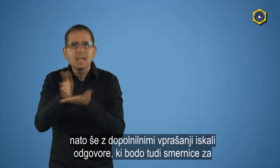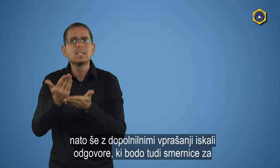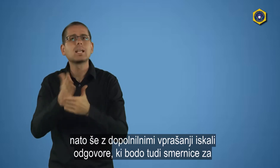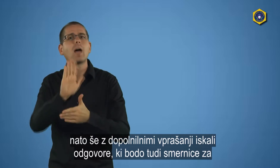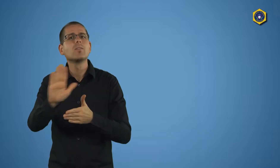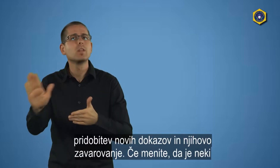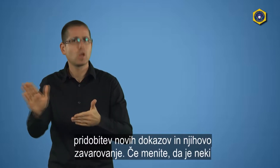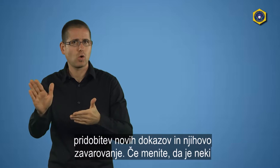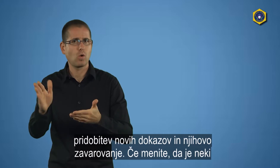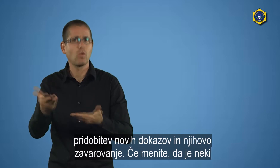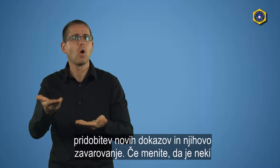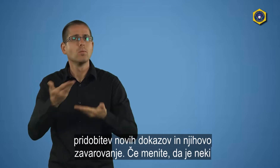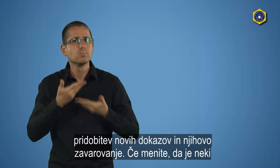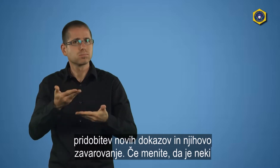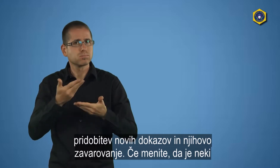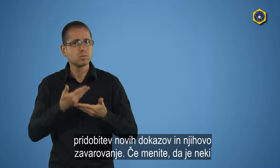in njihovo zavarovanje.